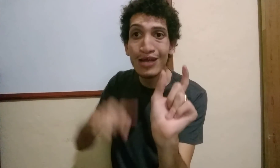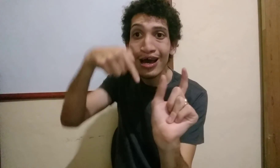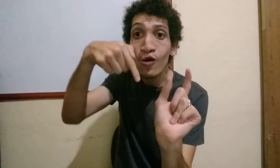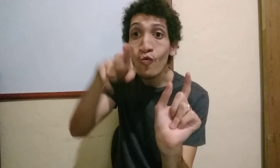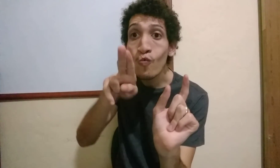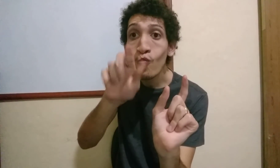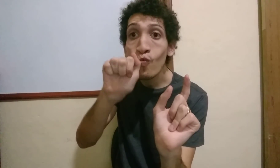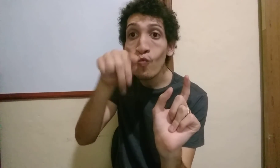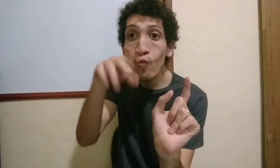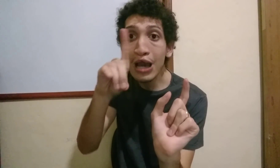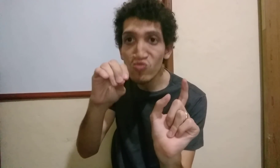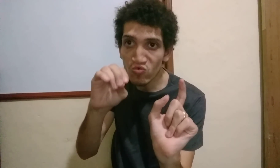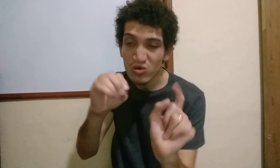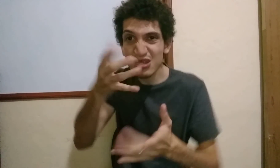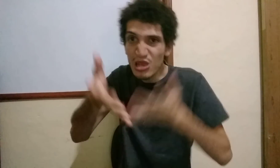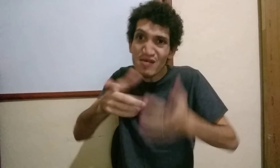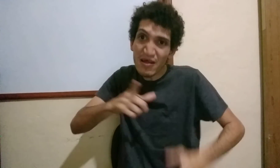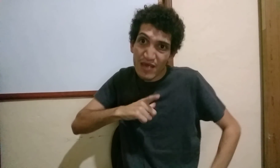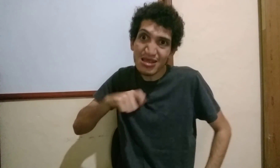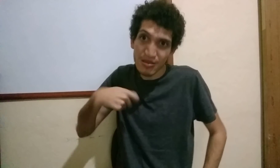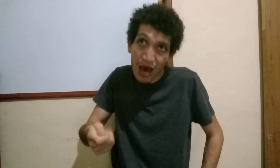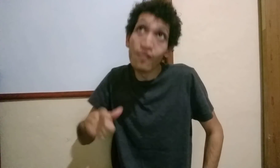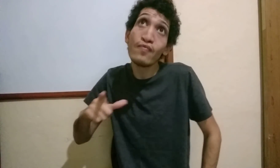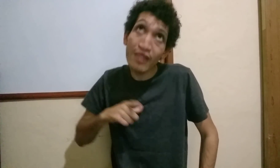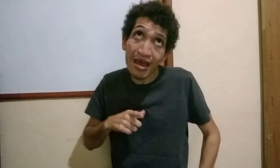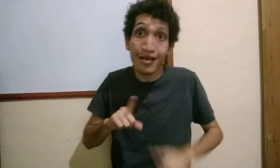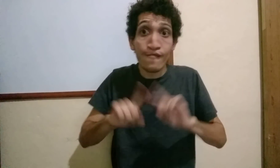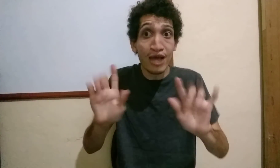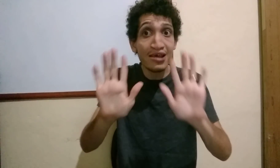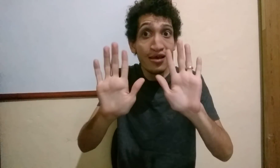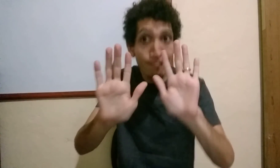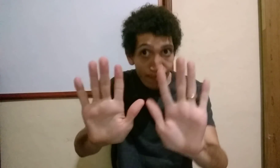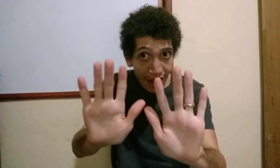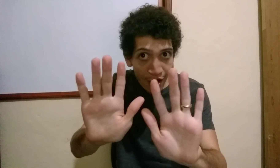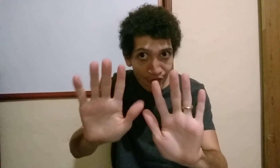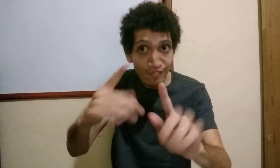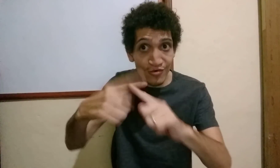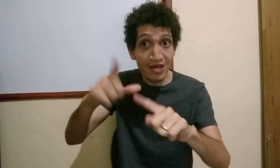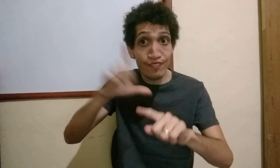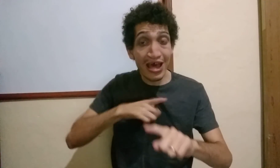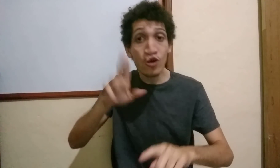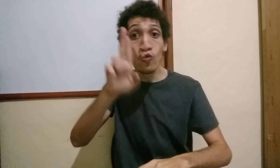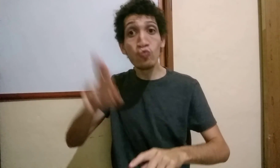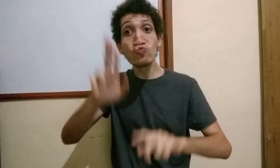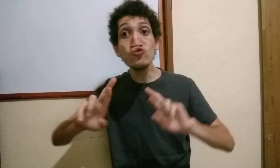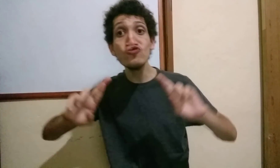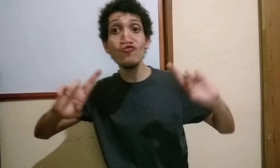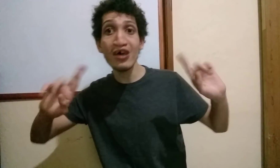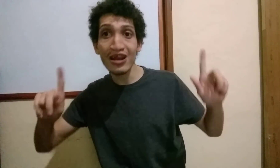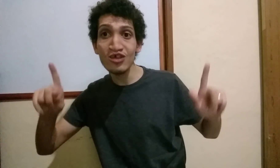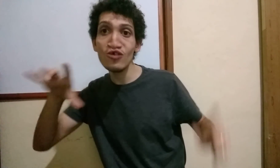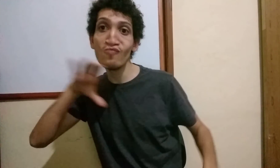quando em livros tem sinal? Tem! Mas calma! Porque tem um uso diferente no